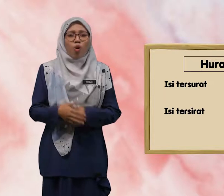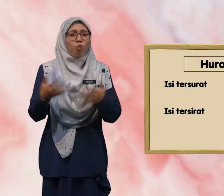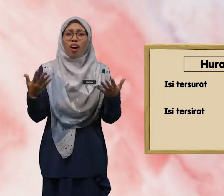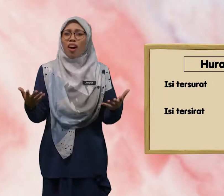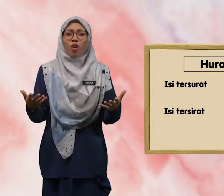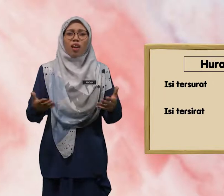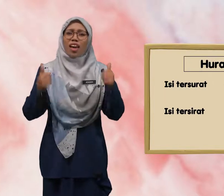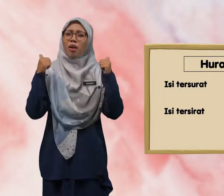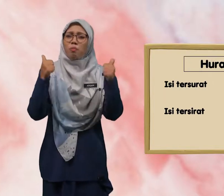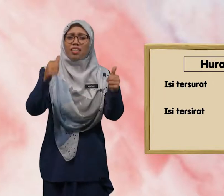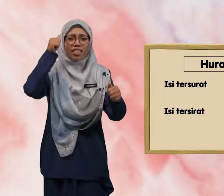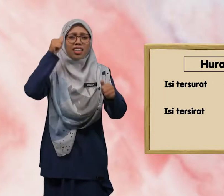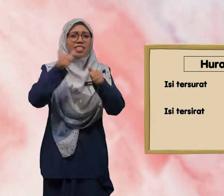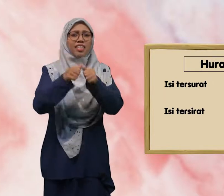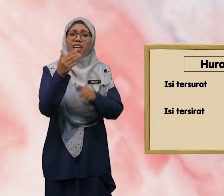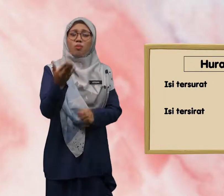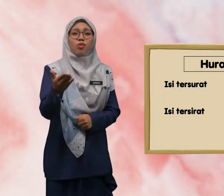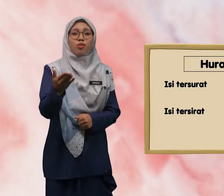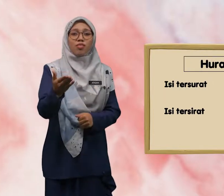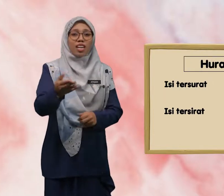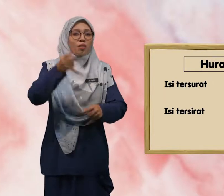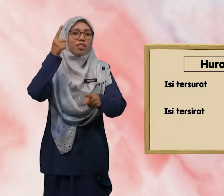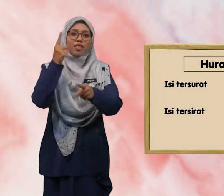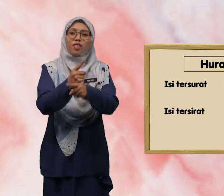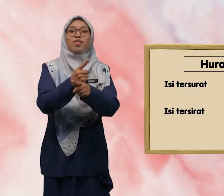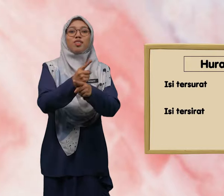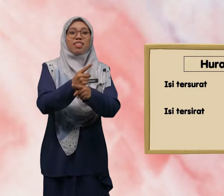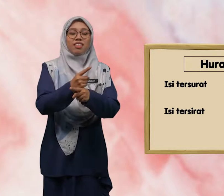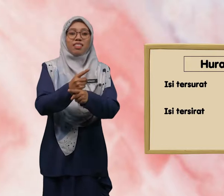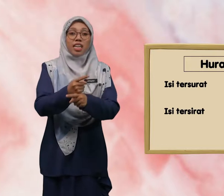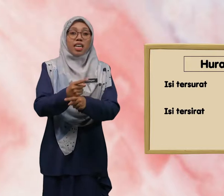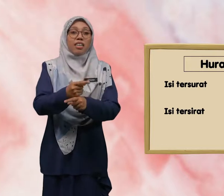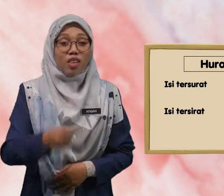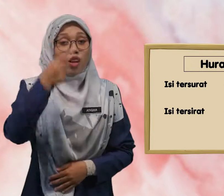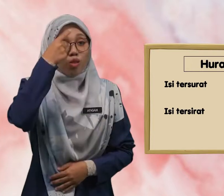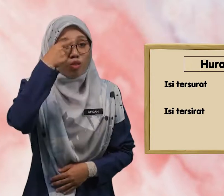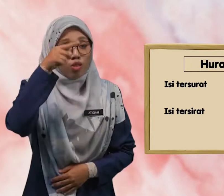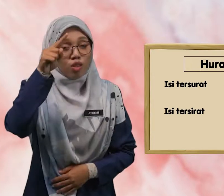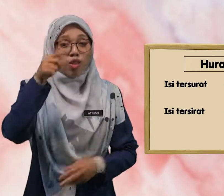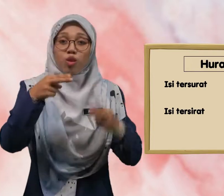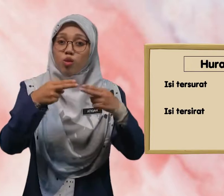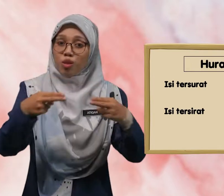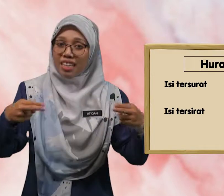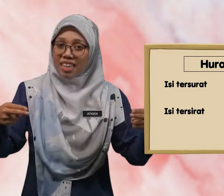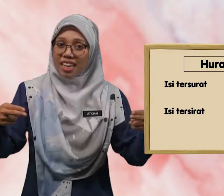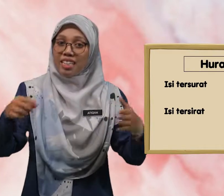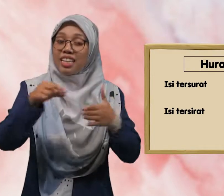Wow hebatnya ingatan Kamu betul untuk uraian